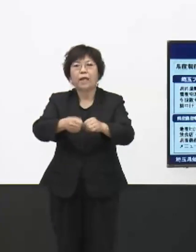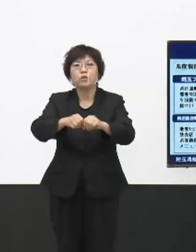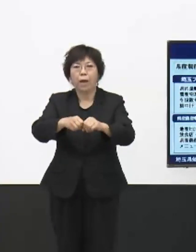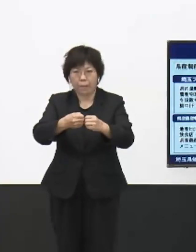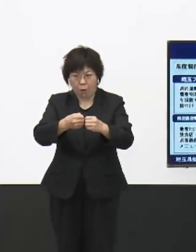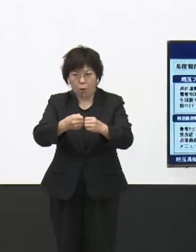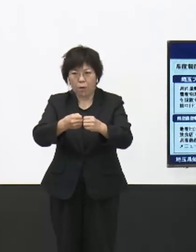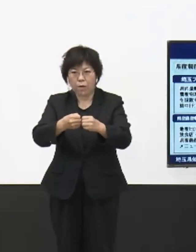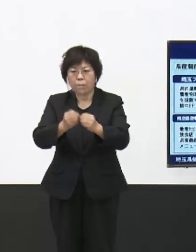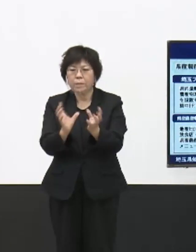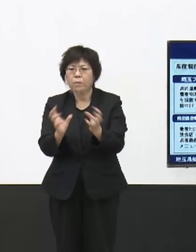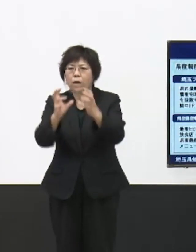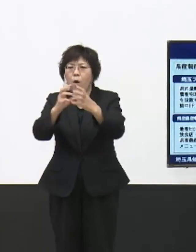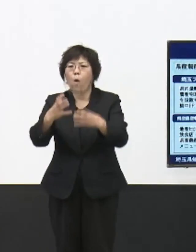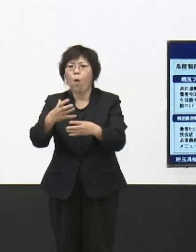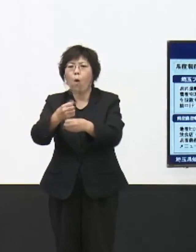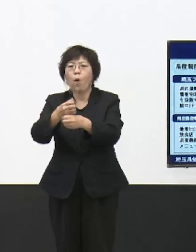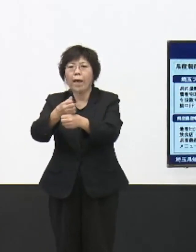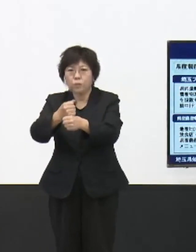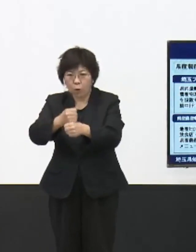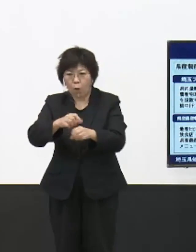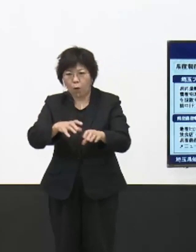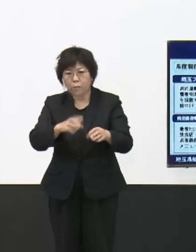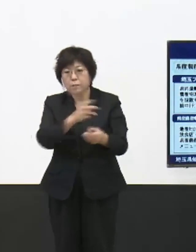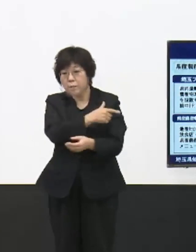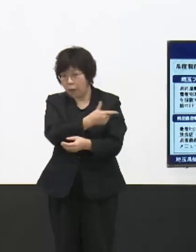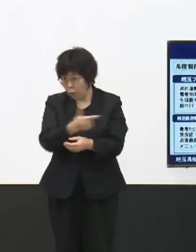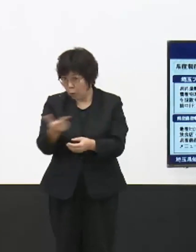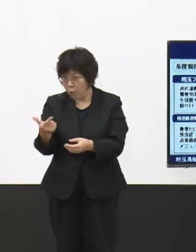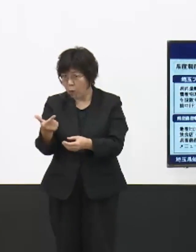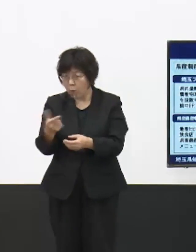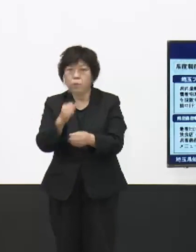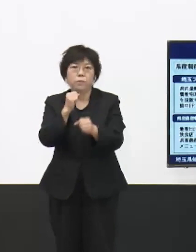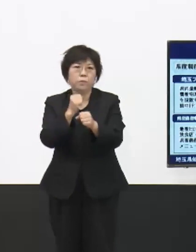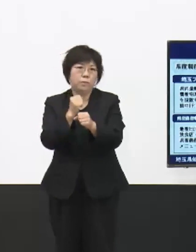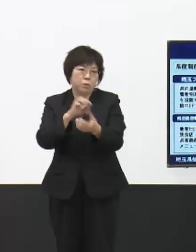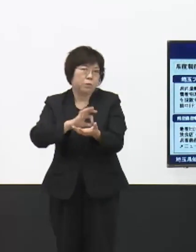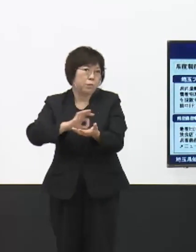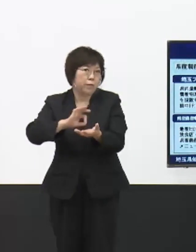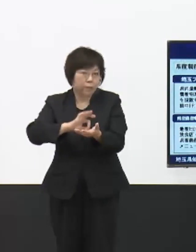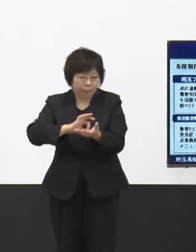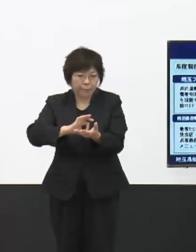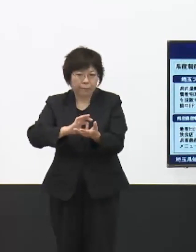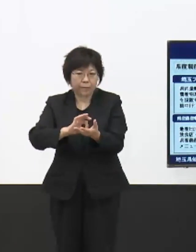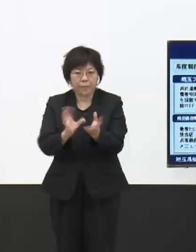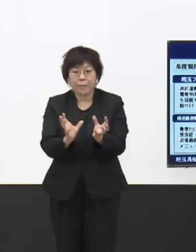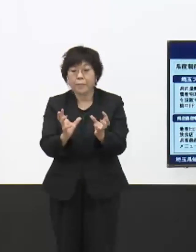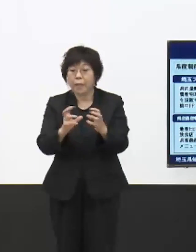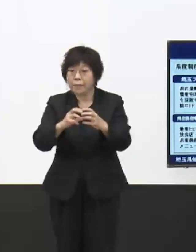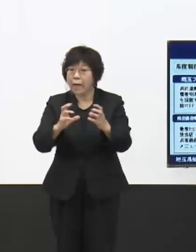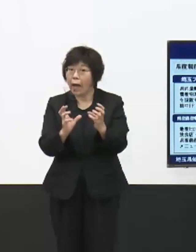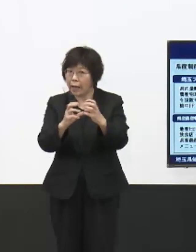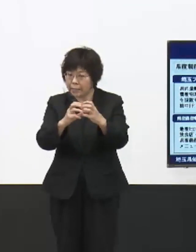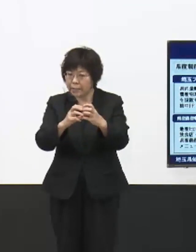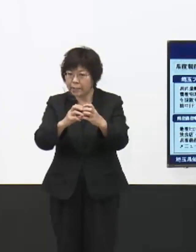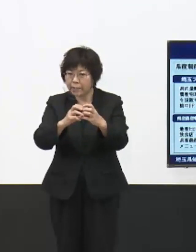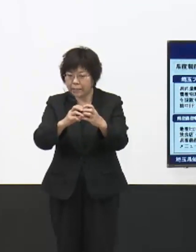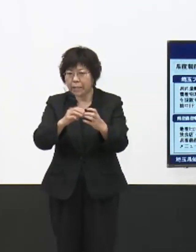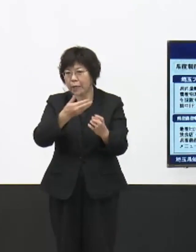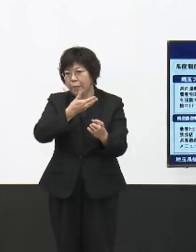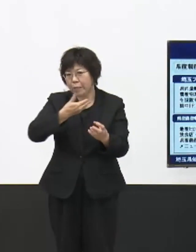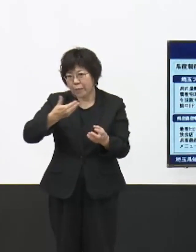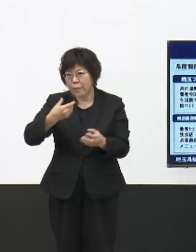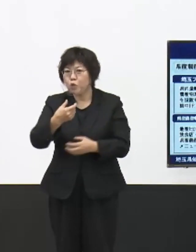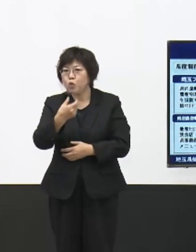ほうれん草など県産野菜を使った野菜スイーツを販売をさせ